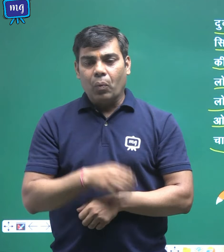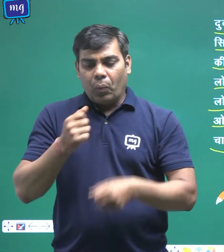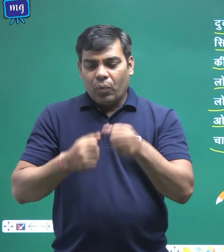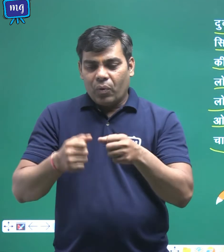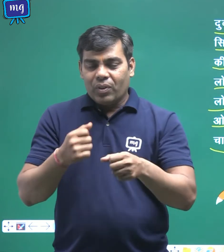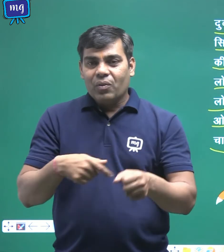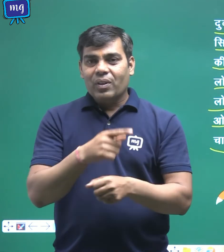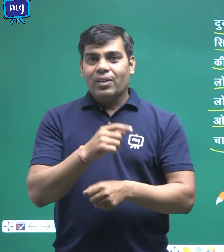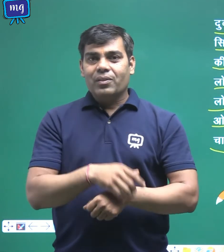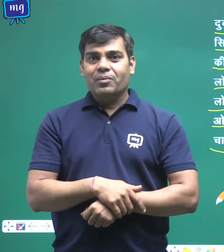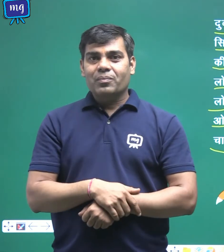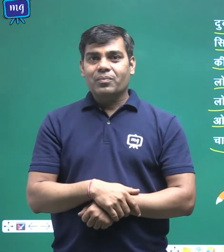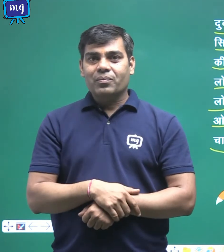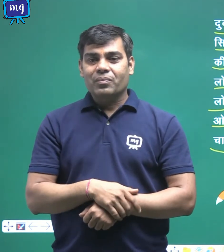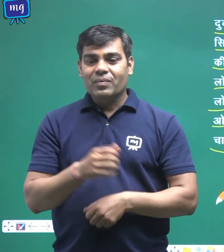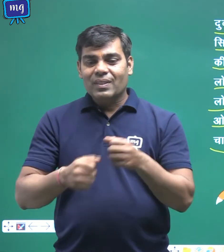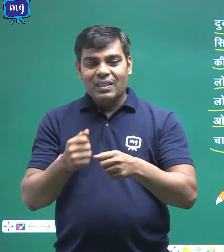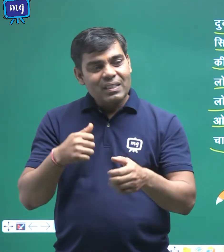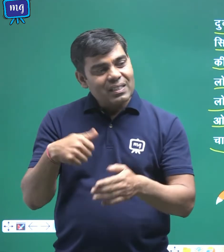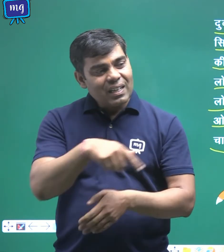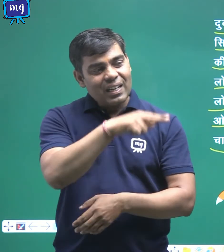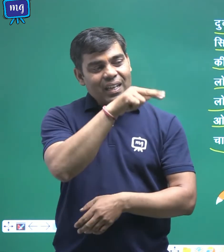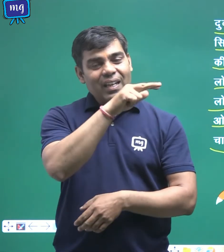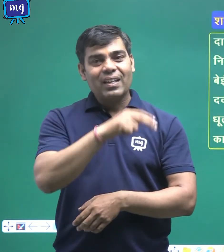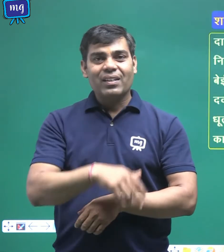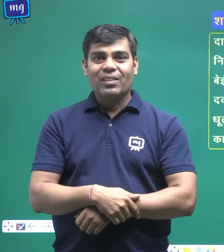दौड़ती हुई जा रही है।